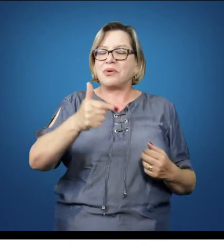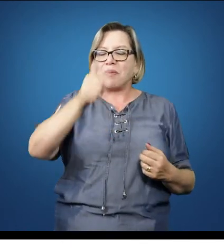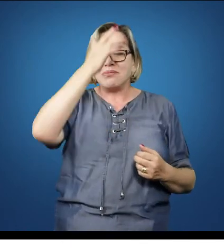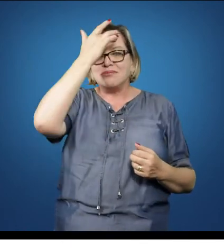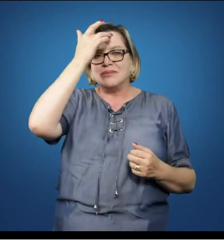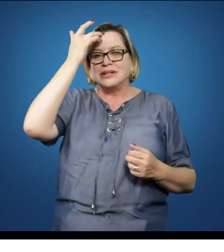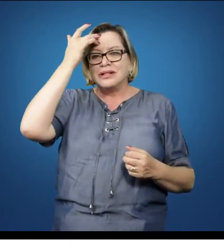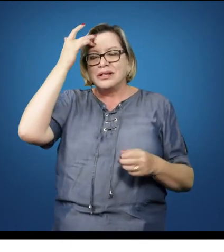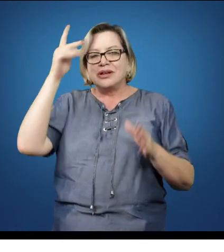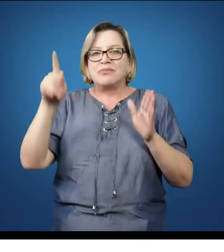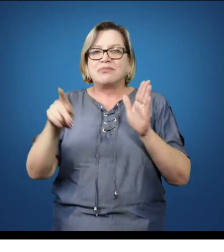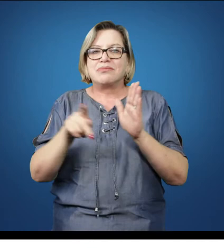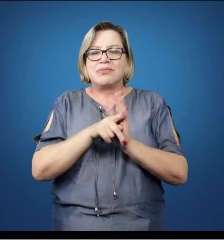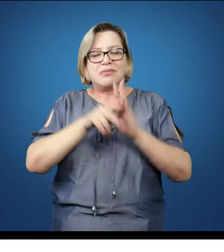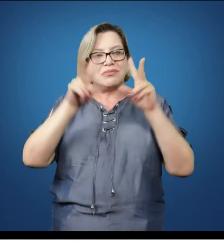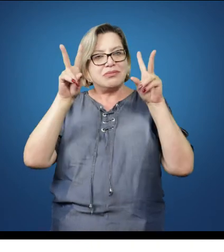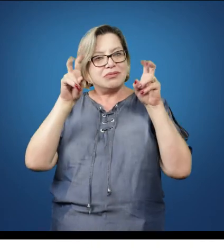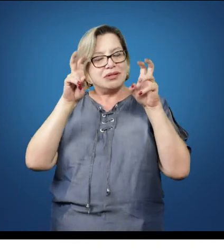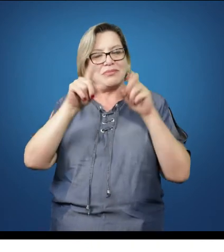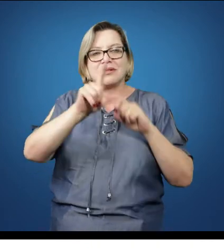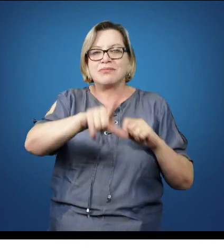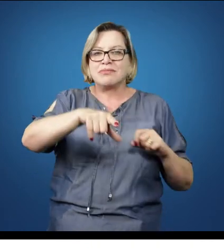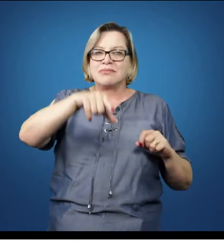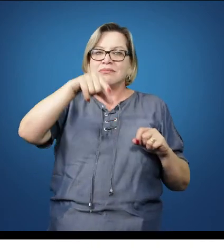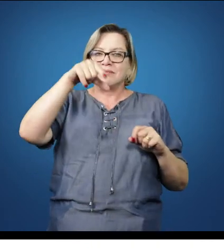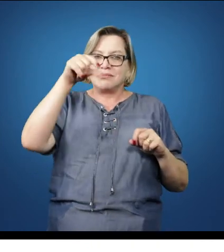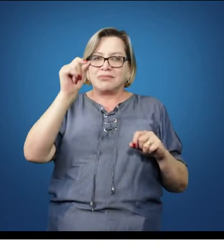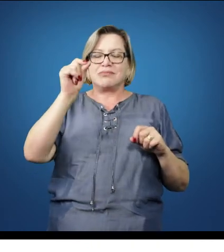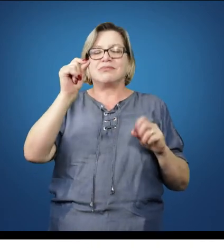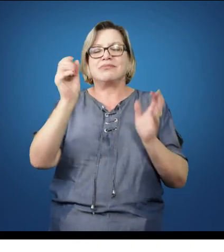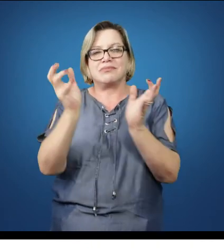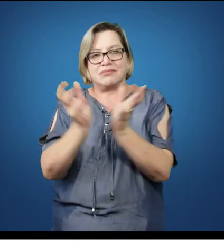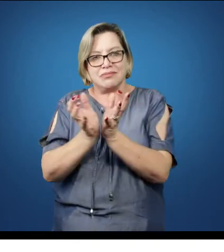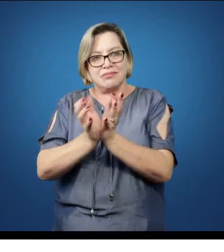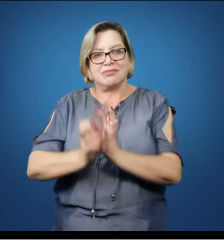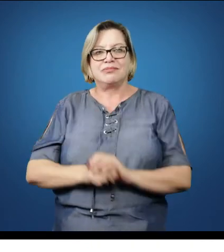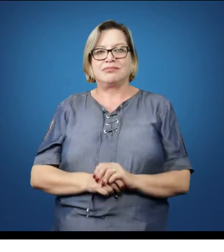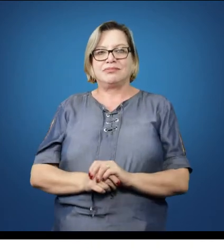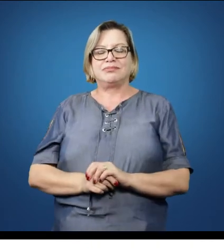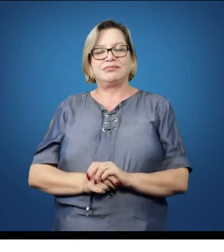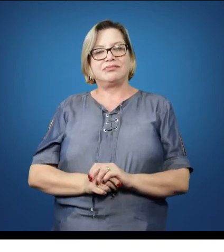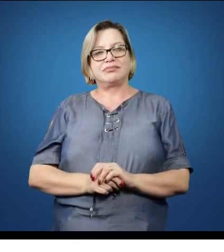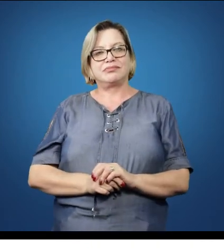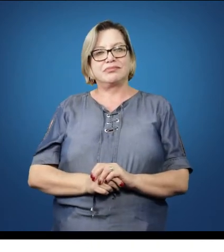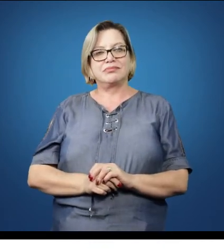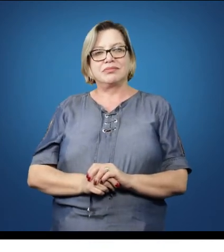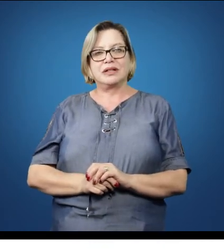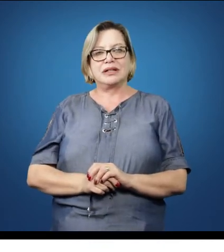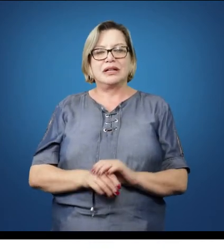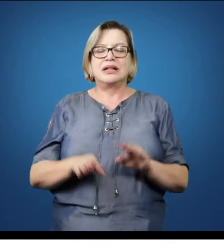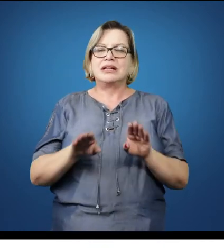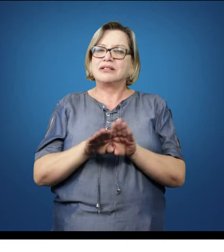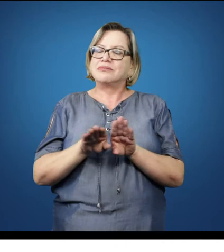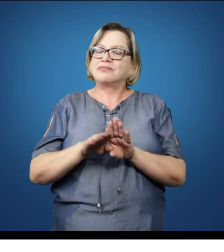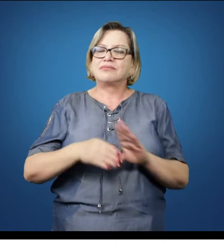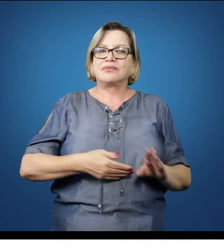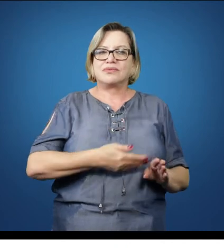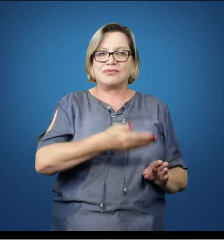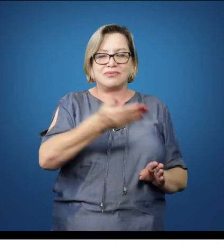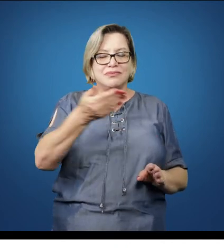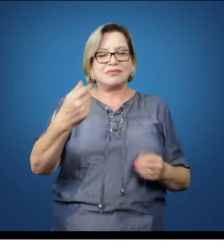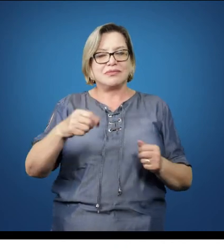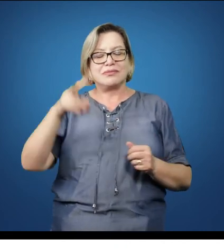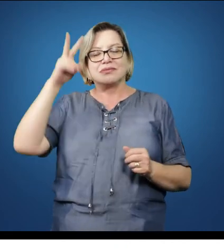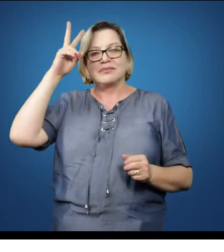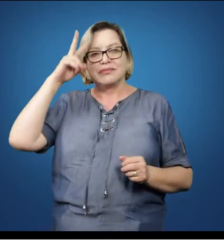referente a esse tema selecionado para a sua equipe vocês lembrem se que